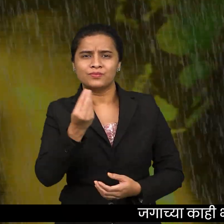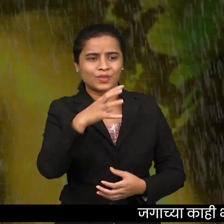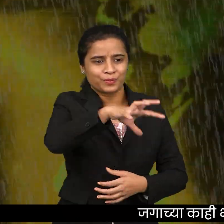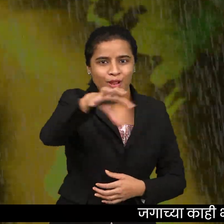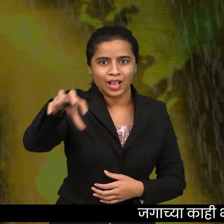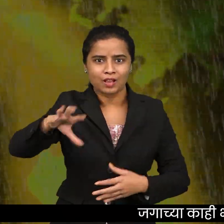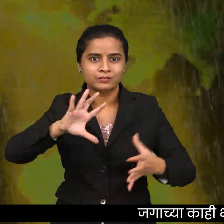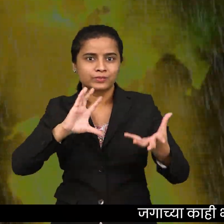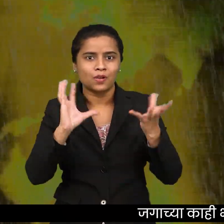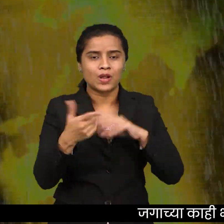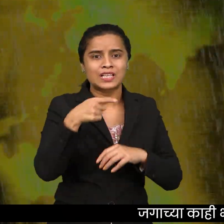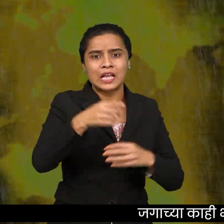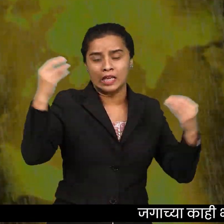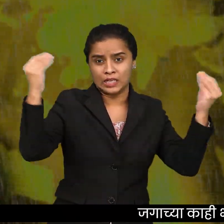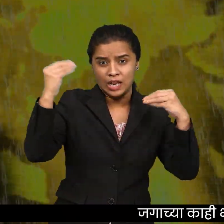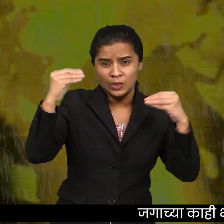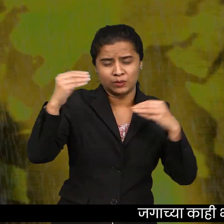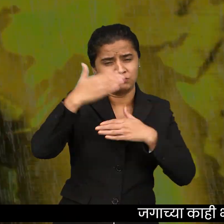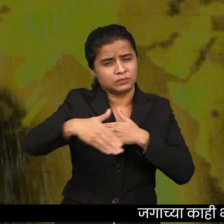जगाच्या काही भागात वर्षभर पाऊस पडतो